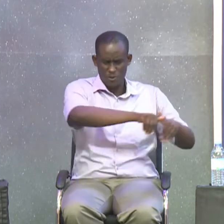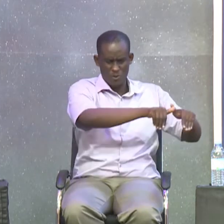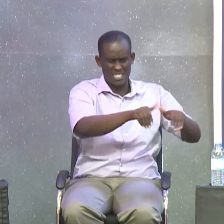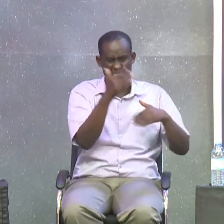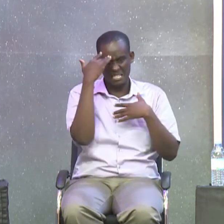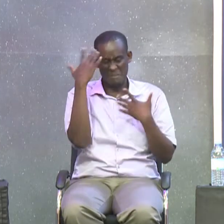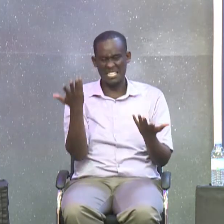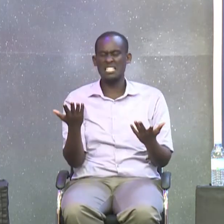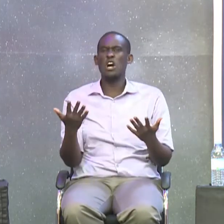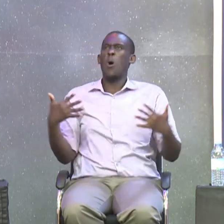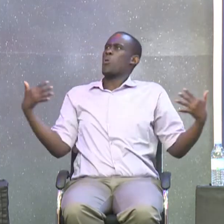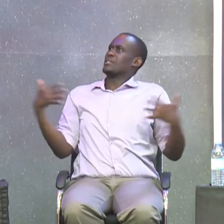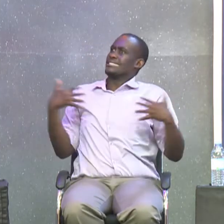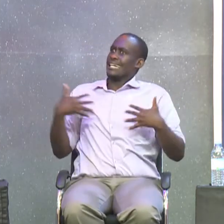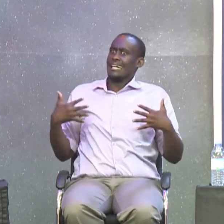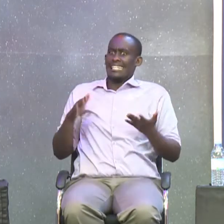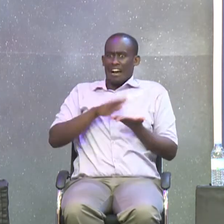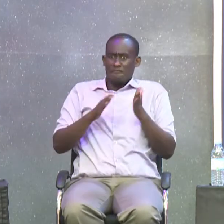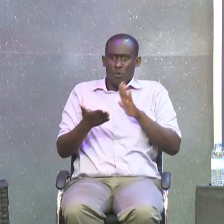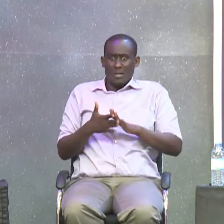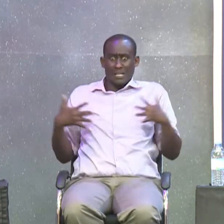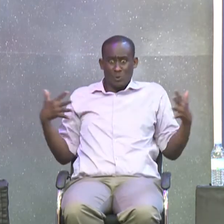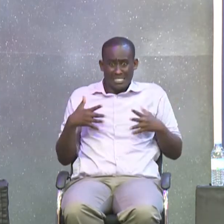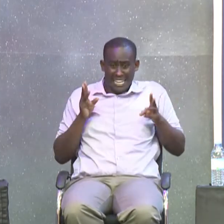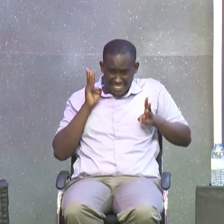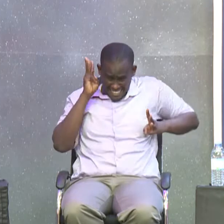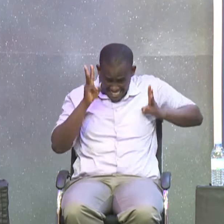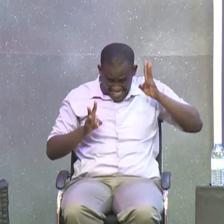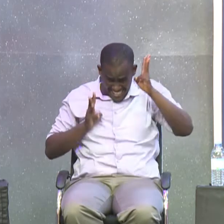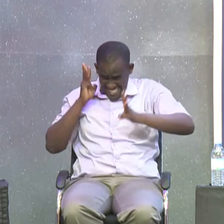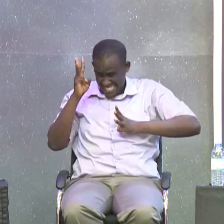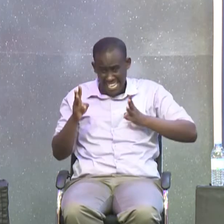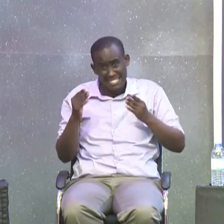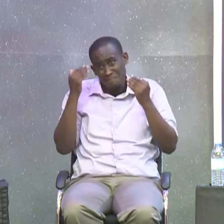simanyi kutya gye kwava simanyi kweraliikirira gye kwava